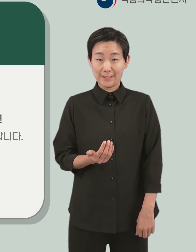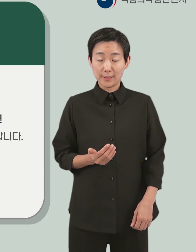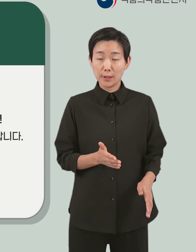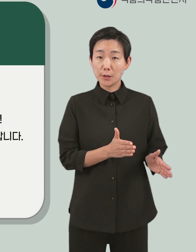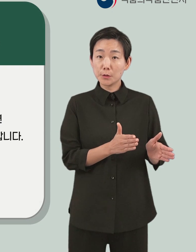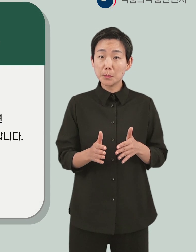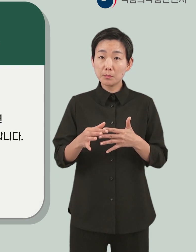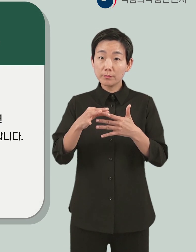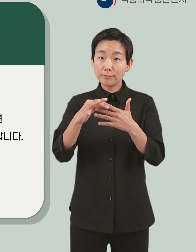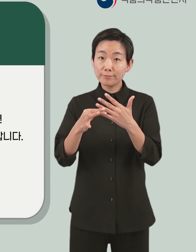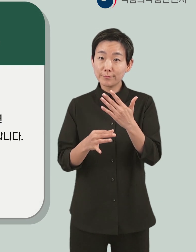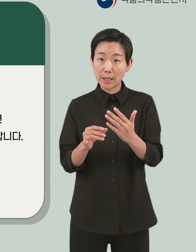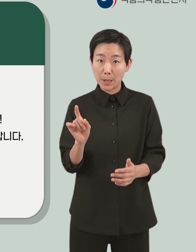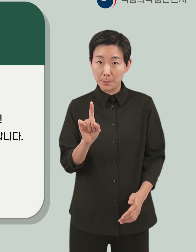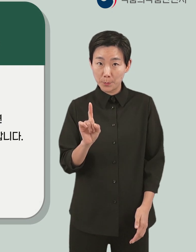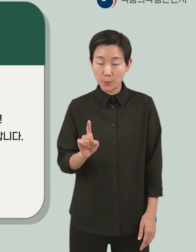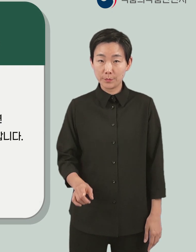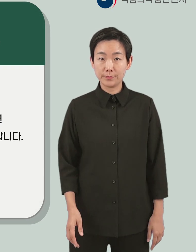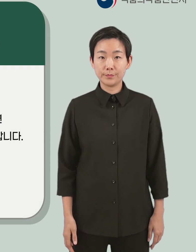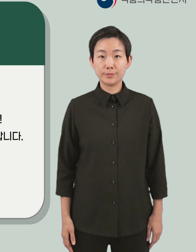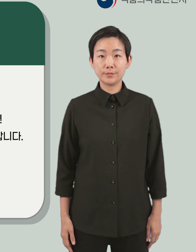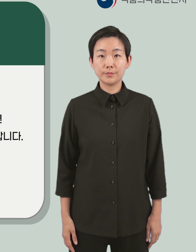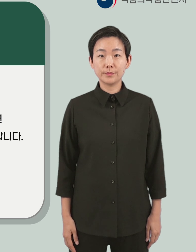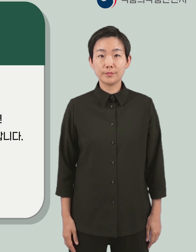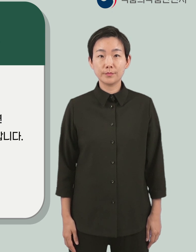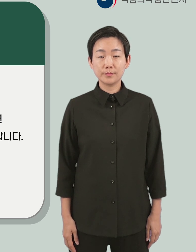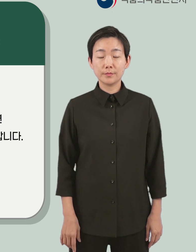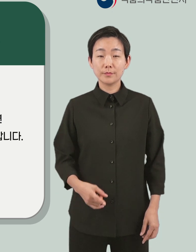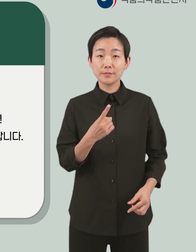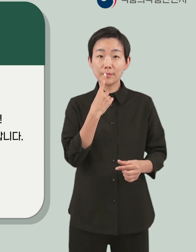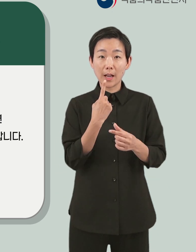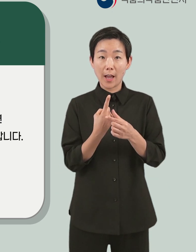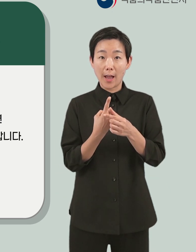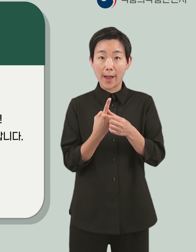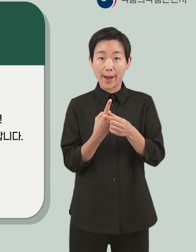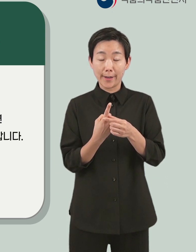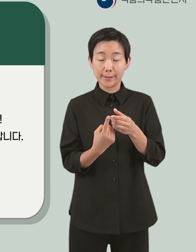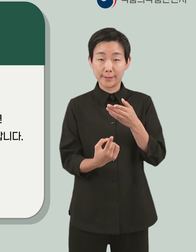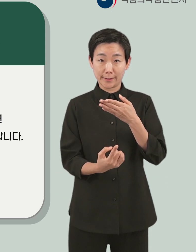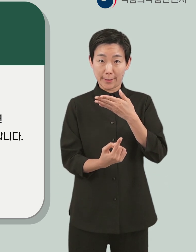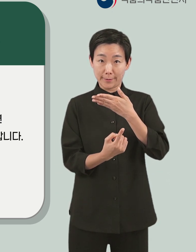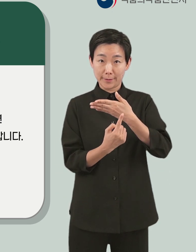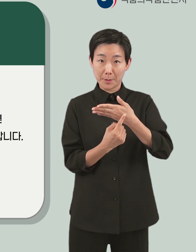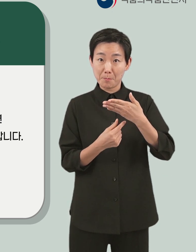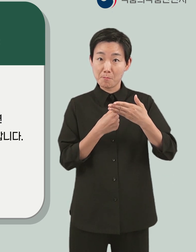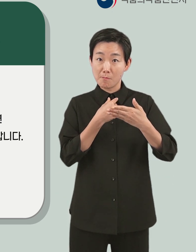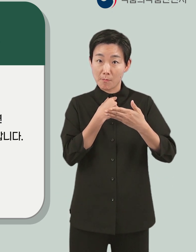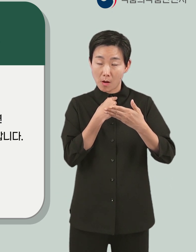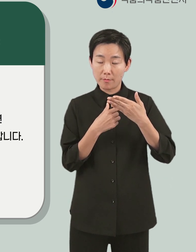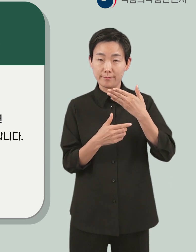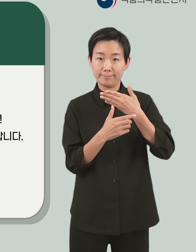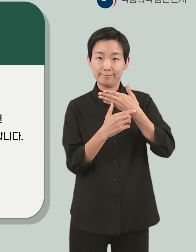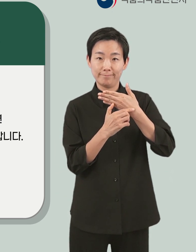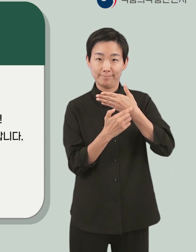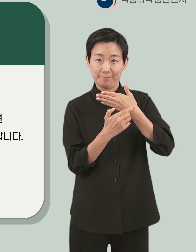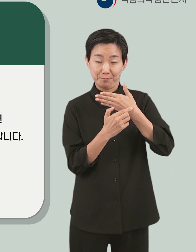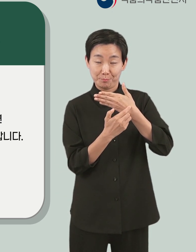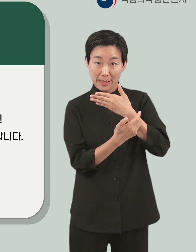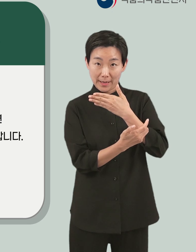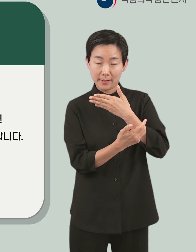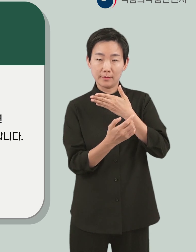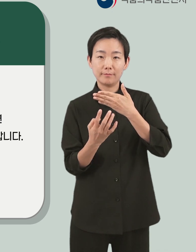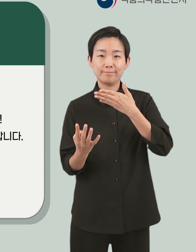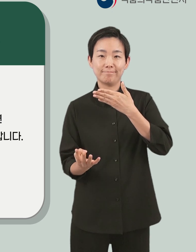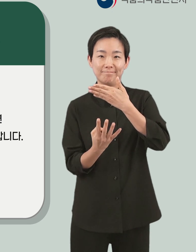이 의료기기의 사용 전 준비사항은 무엇입니까? 어댑터를 연결하여 제품을 사용할 경우 본체 후면 어댑터